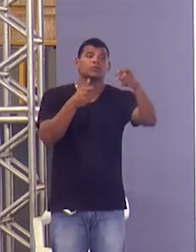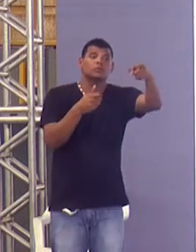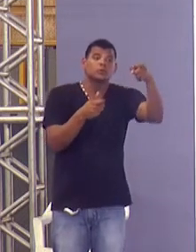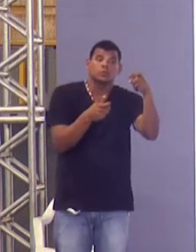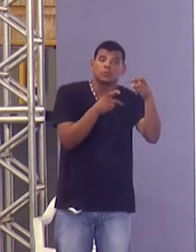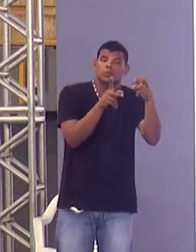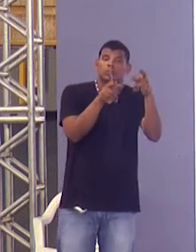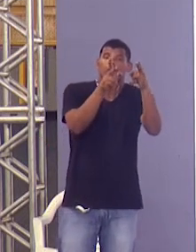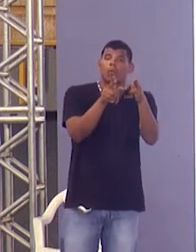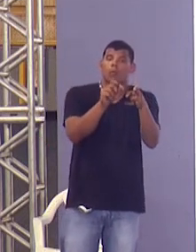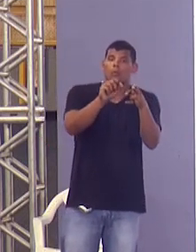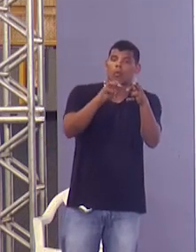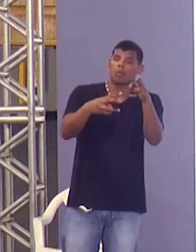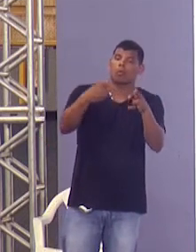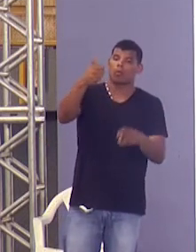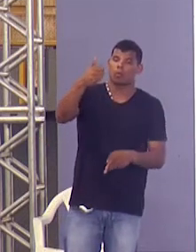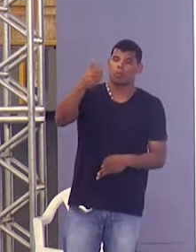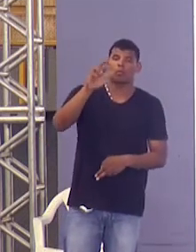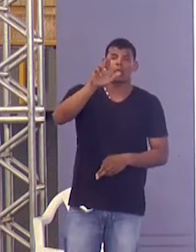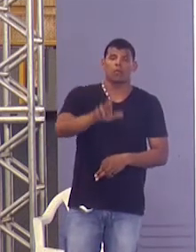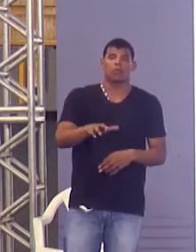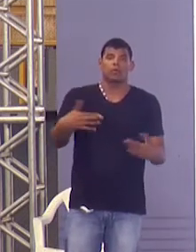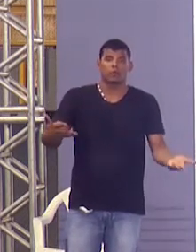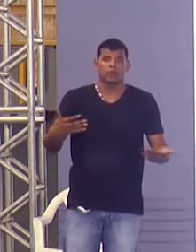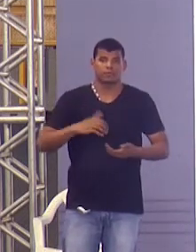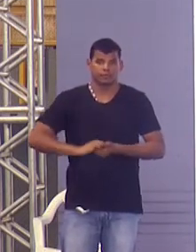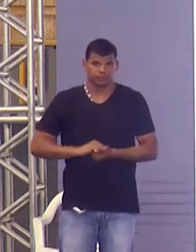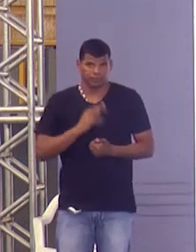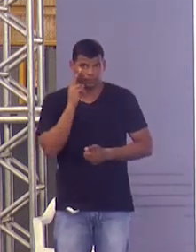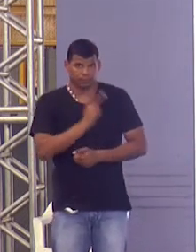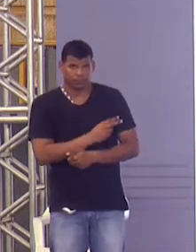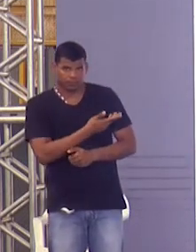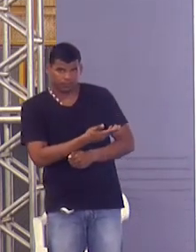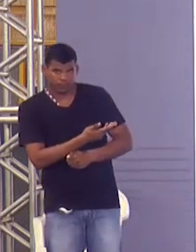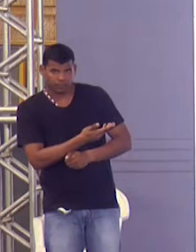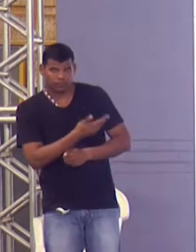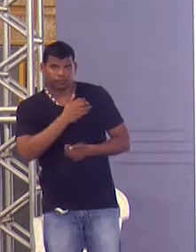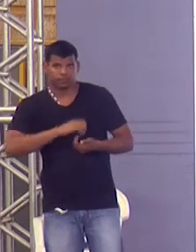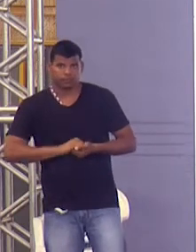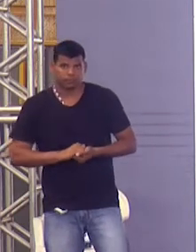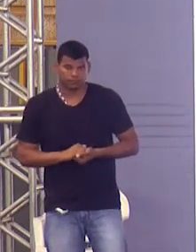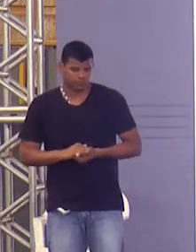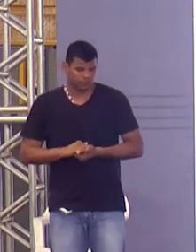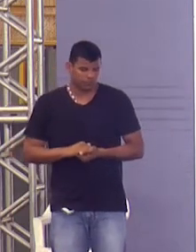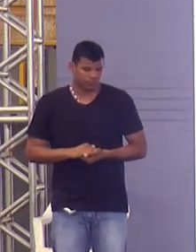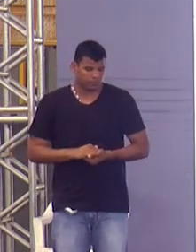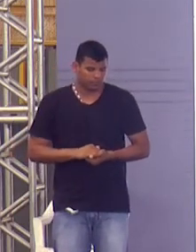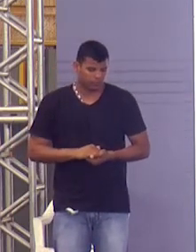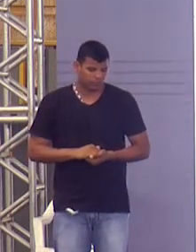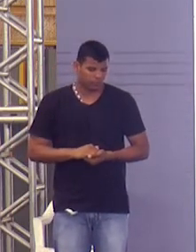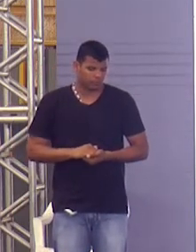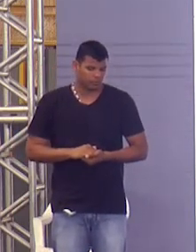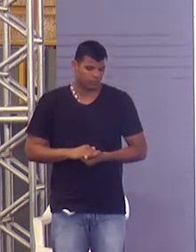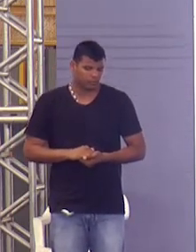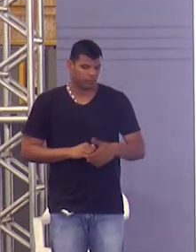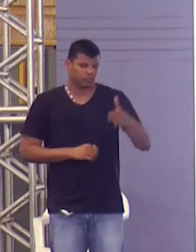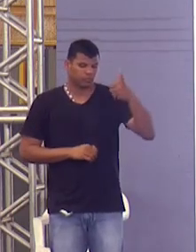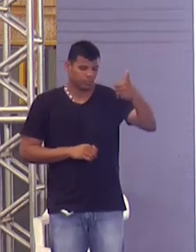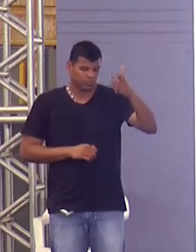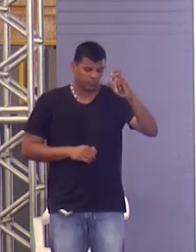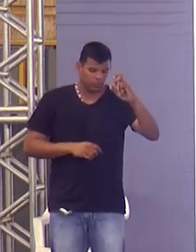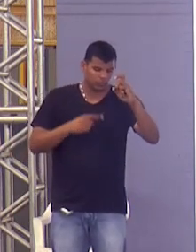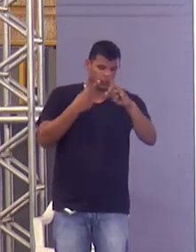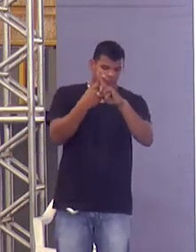começo. Vai dar 31. Olha só. Na solução, ó, você